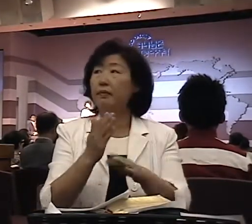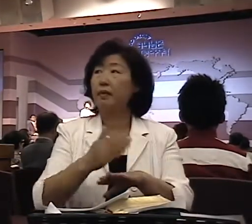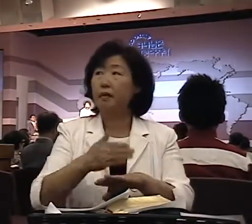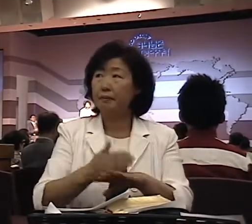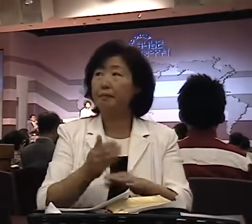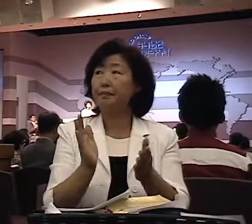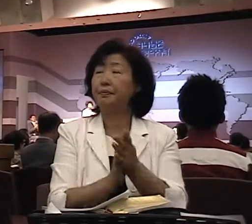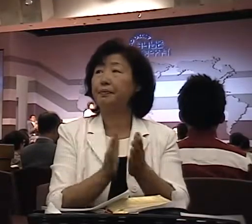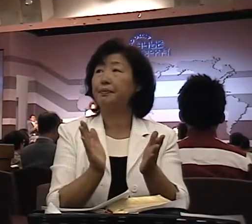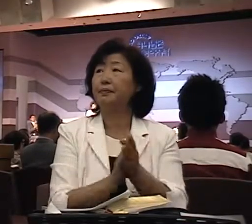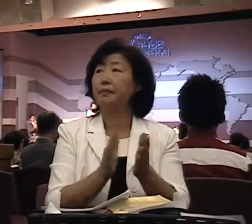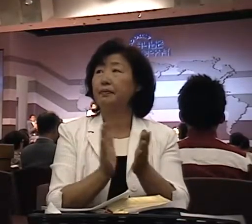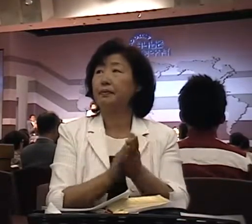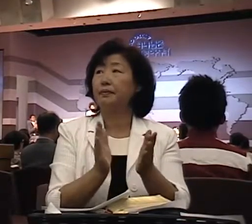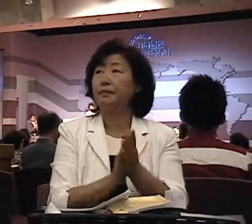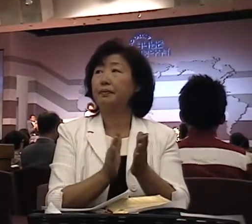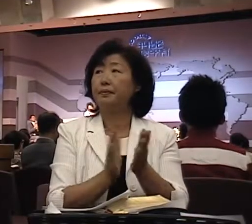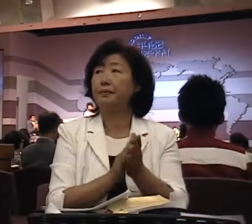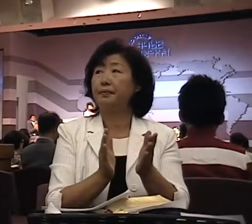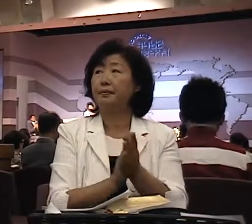감사합니다.